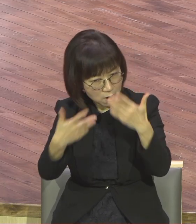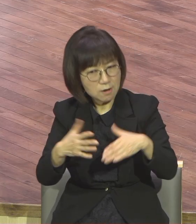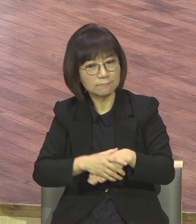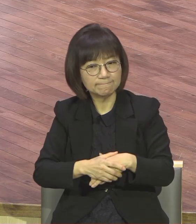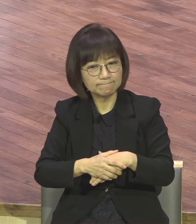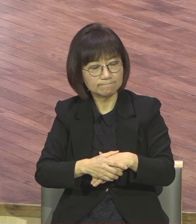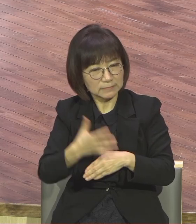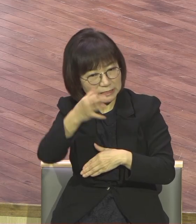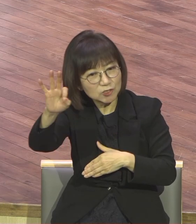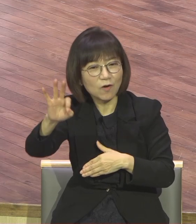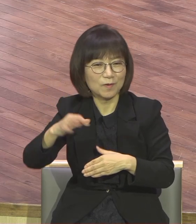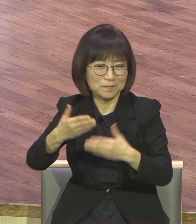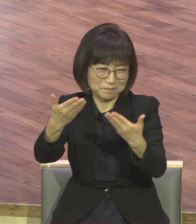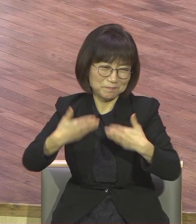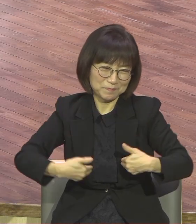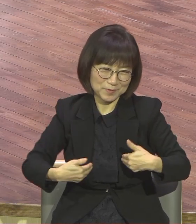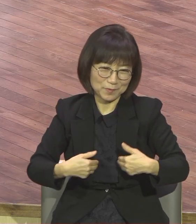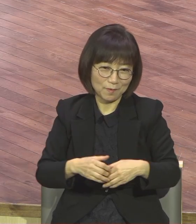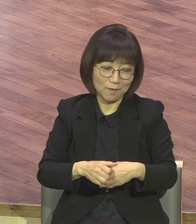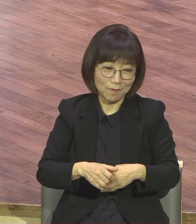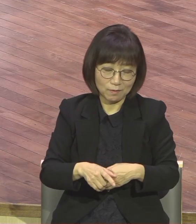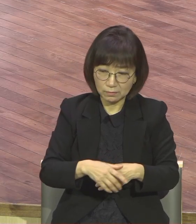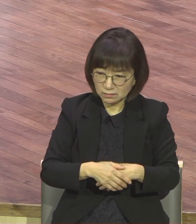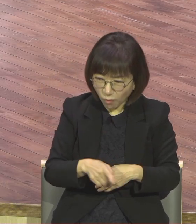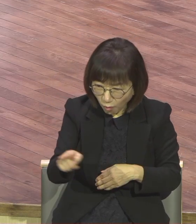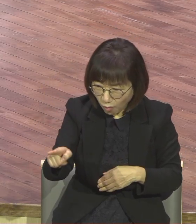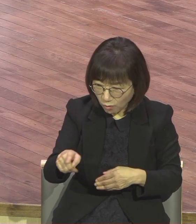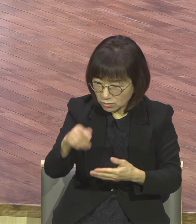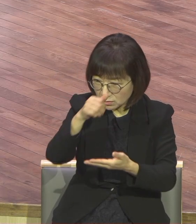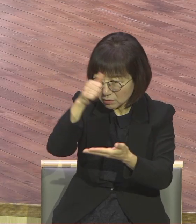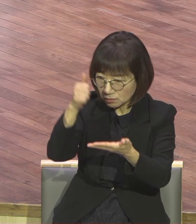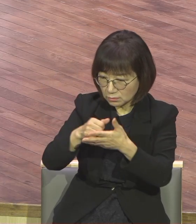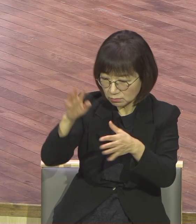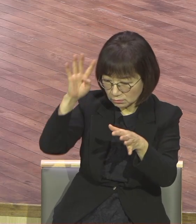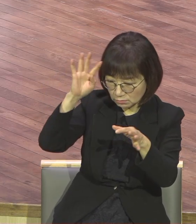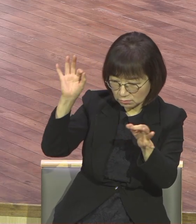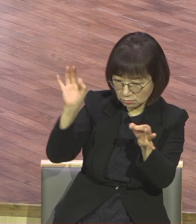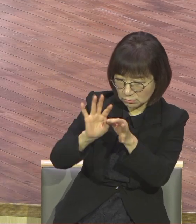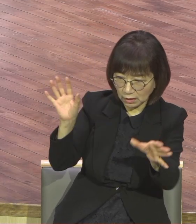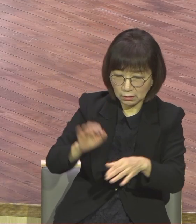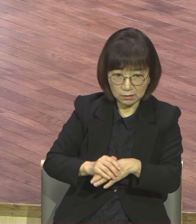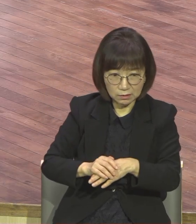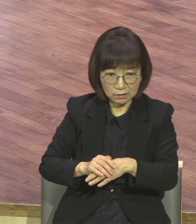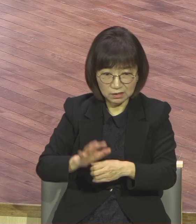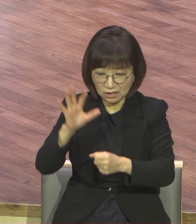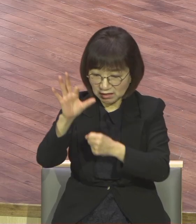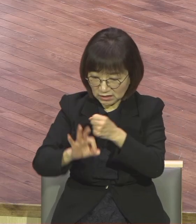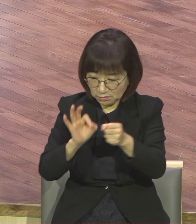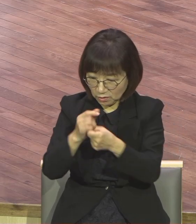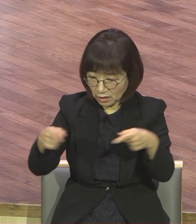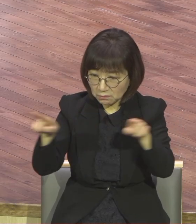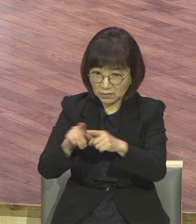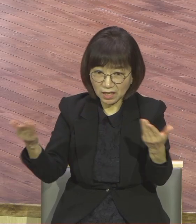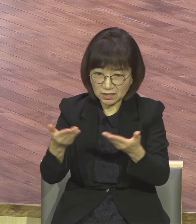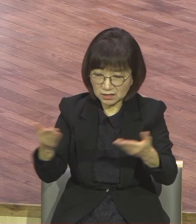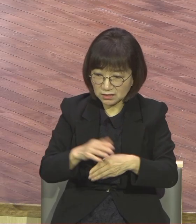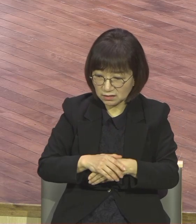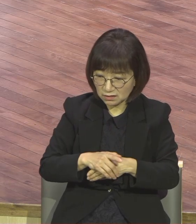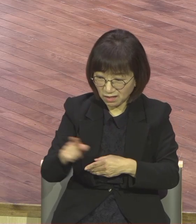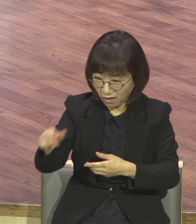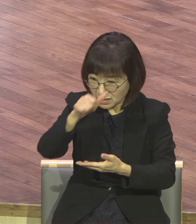돼. 아이고 장로님이었군요. 10년을 같이 지내 몰랐네요. almost